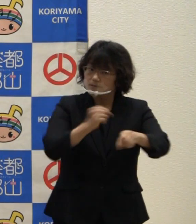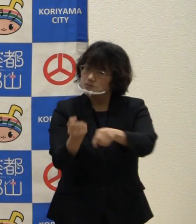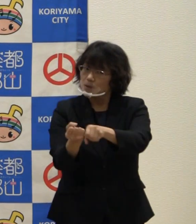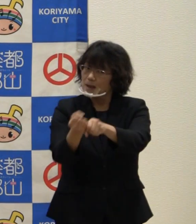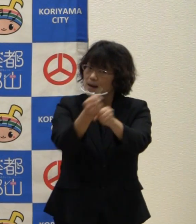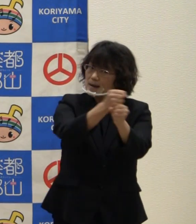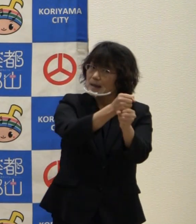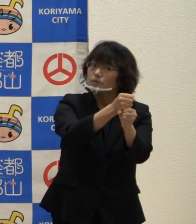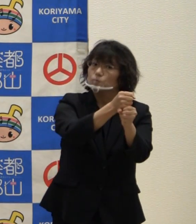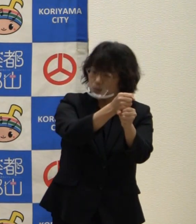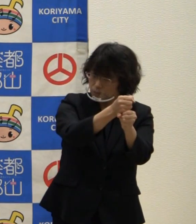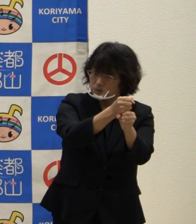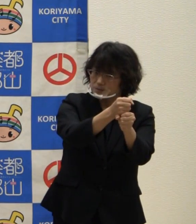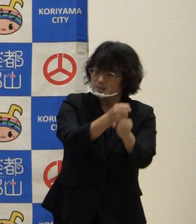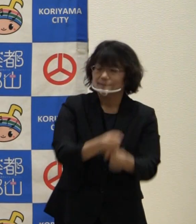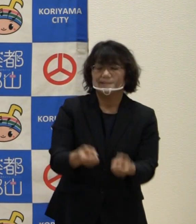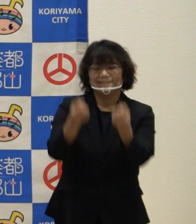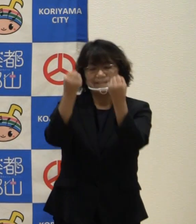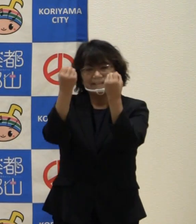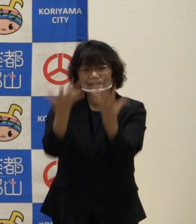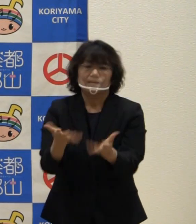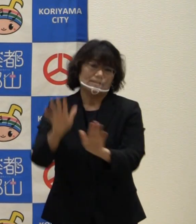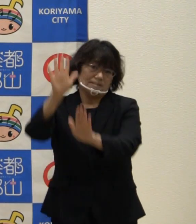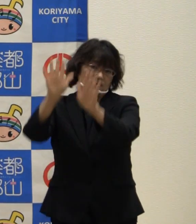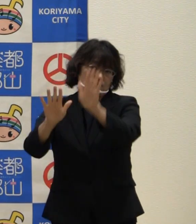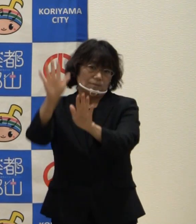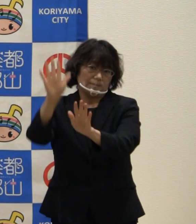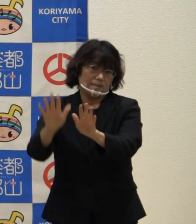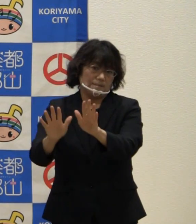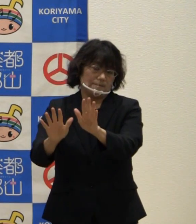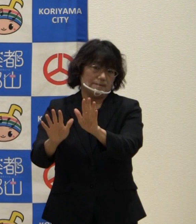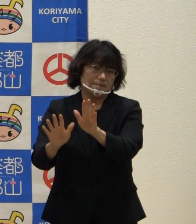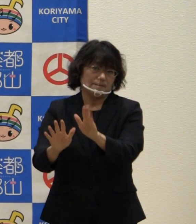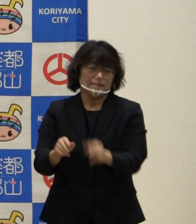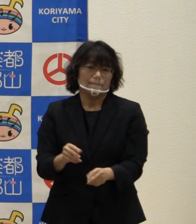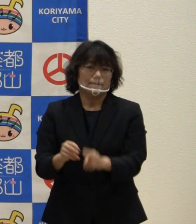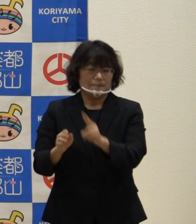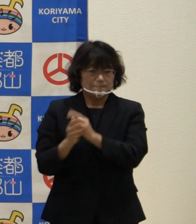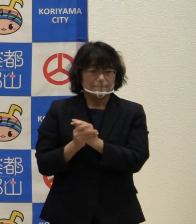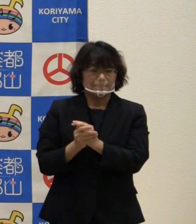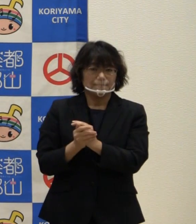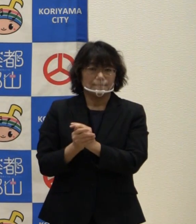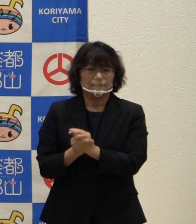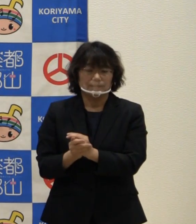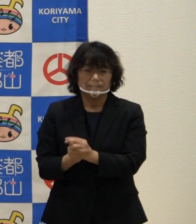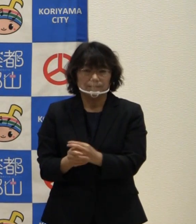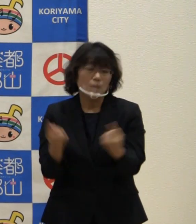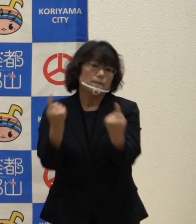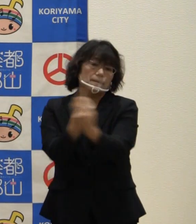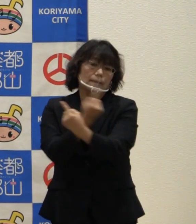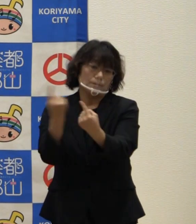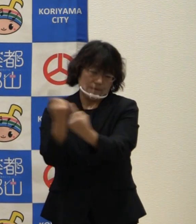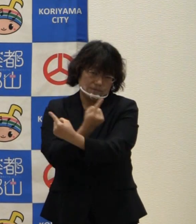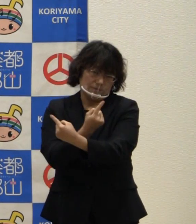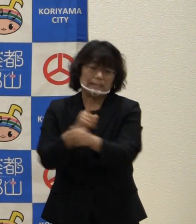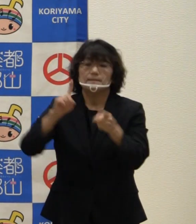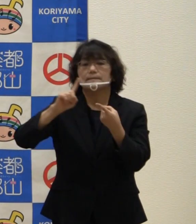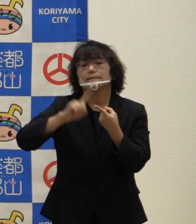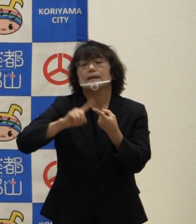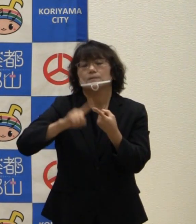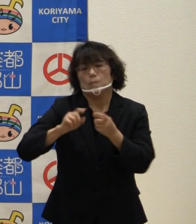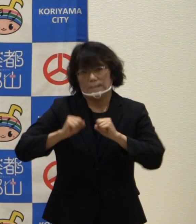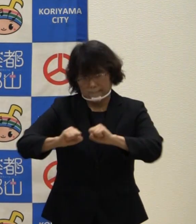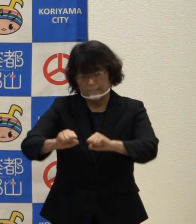あるいは新しいニューノーマル産業活動となるように対応していくというものでございます。それ